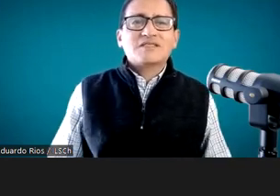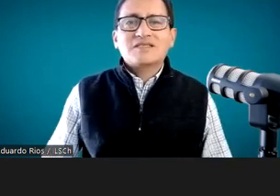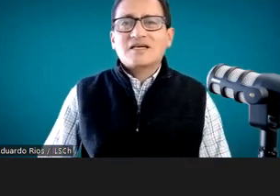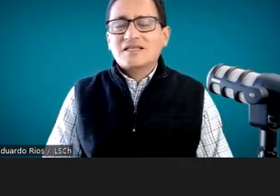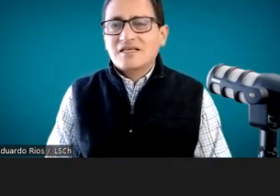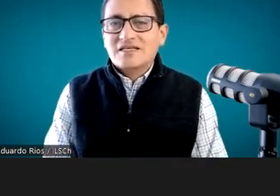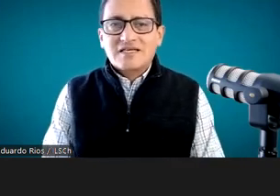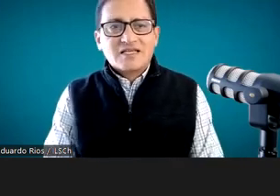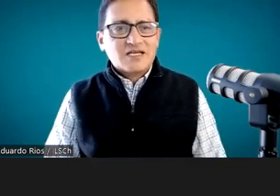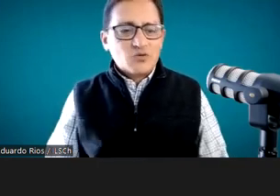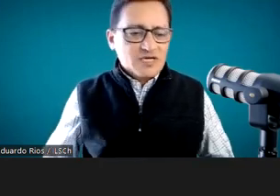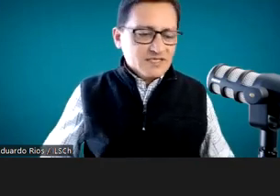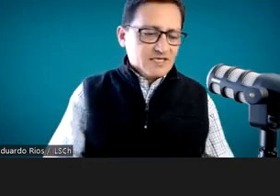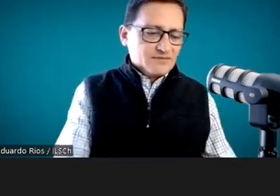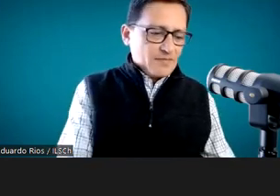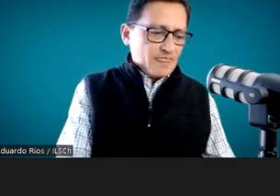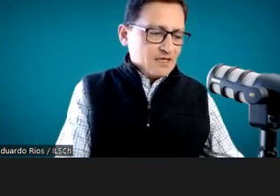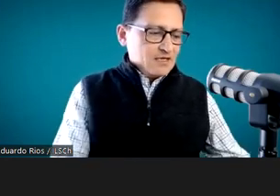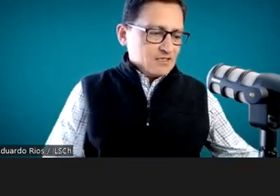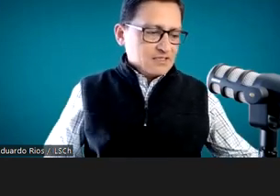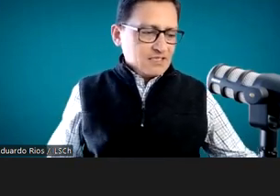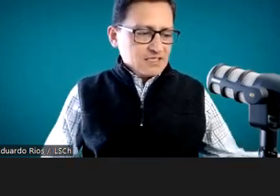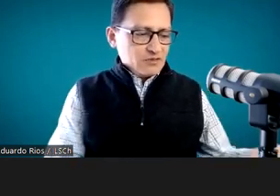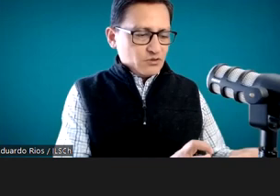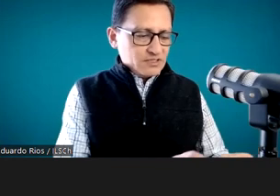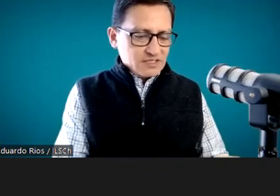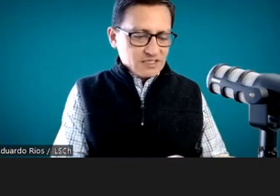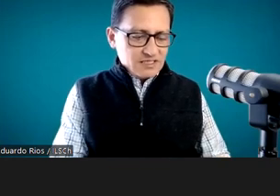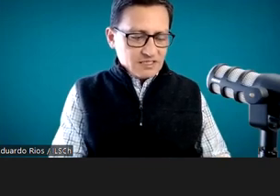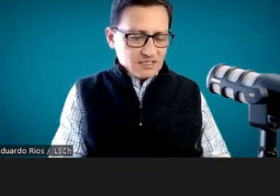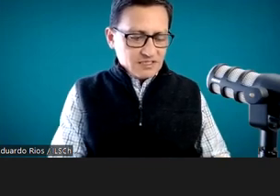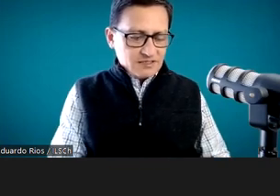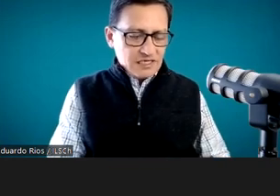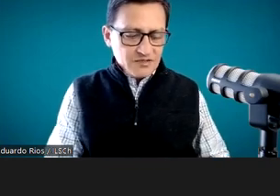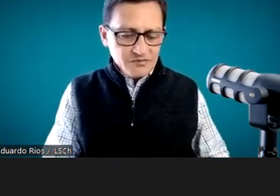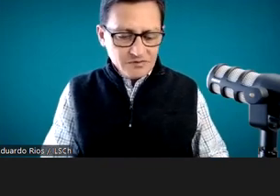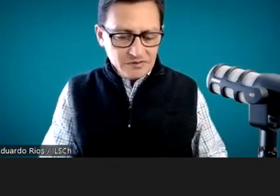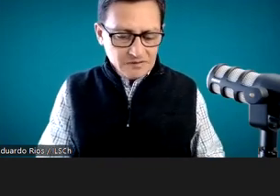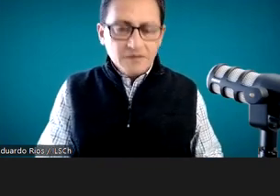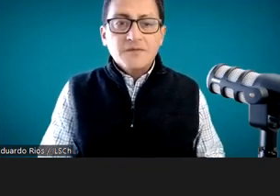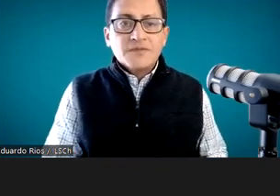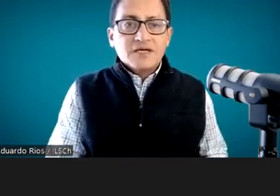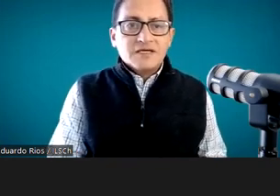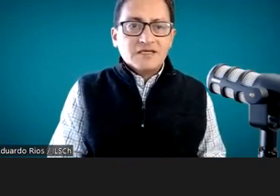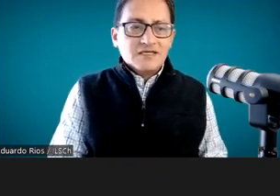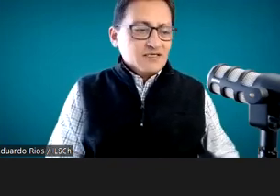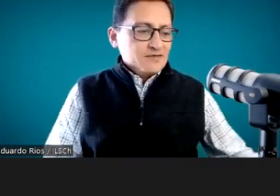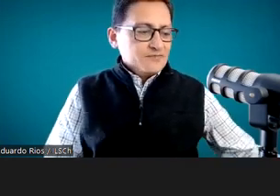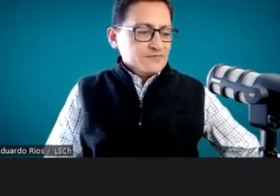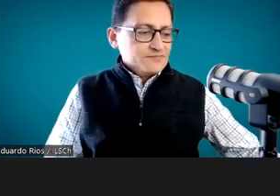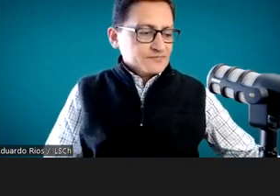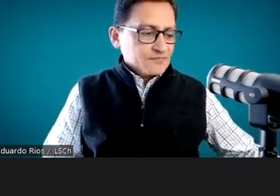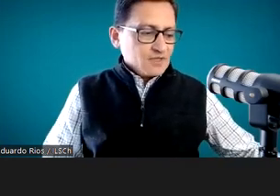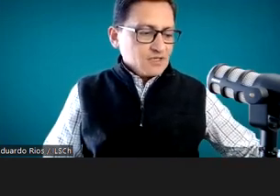los presentes a este taller de lengua de señas. Este sería ya nuestro tercer taller del año